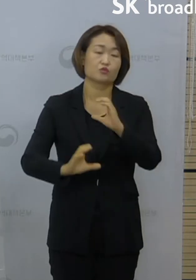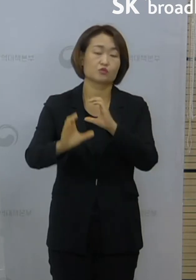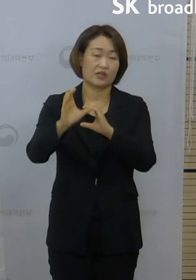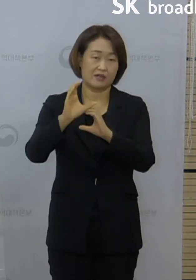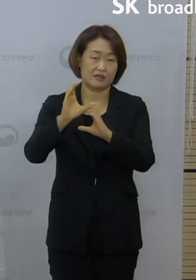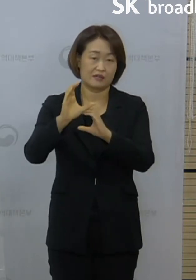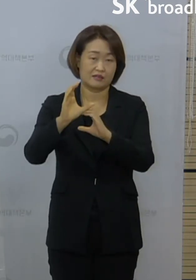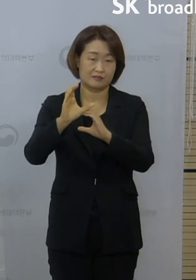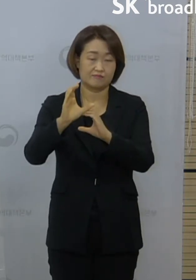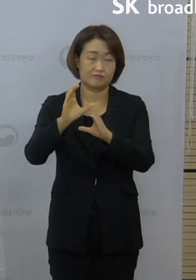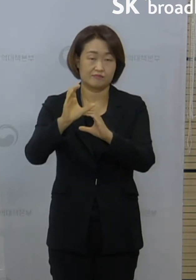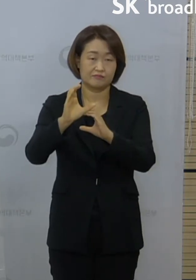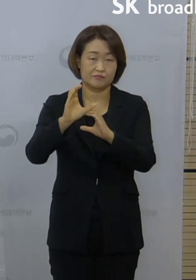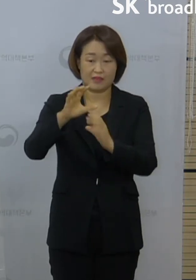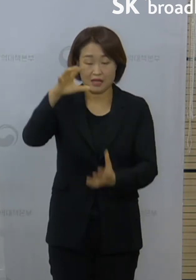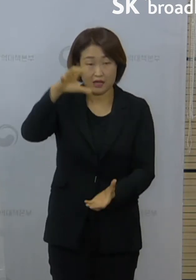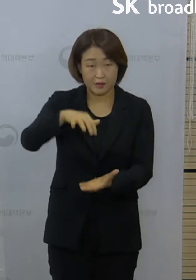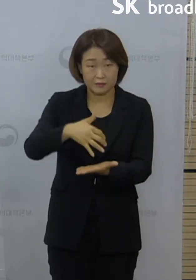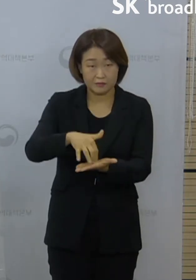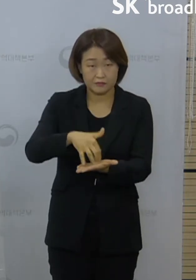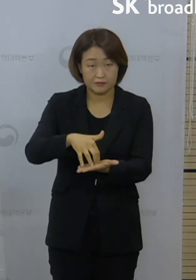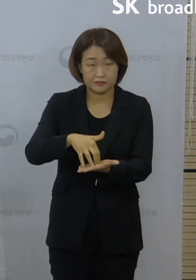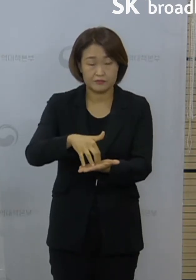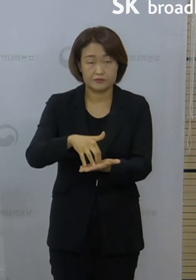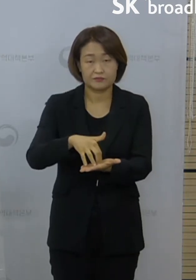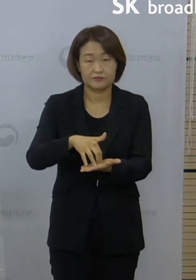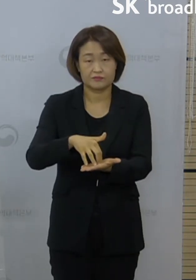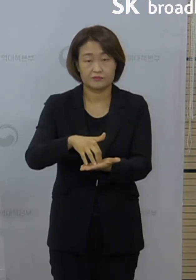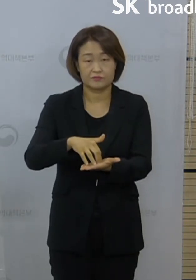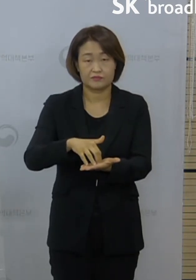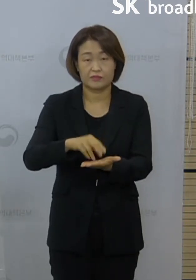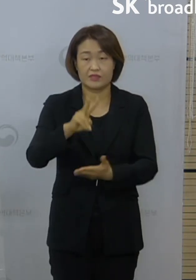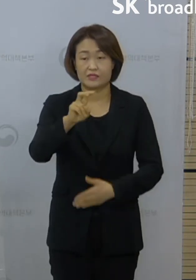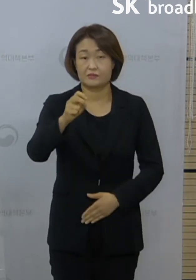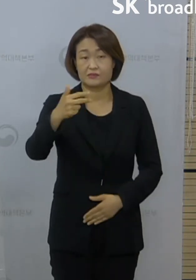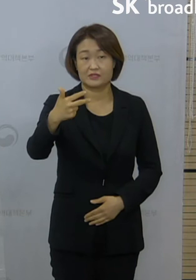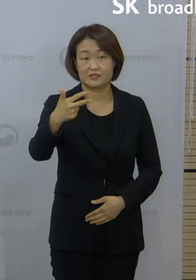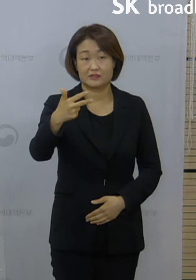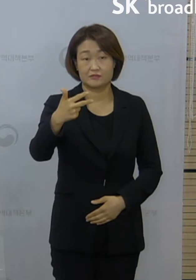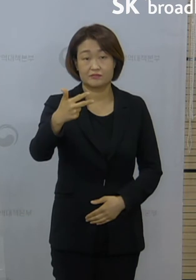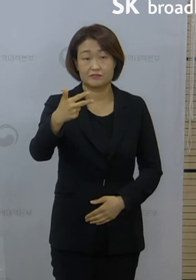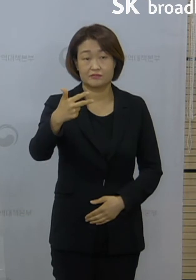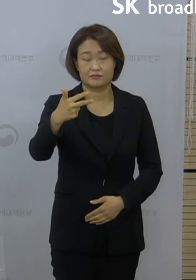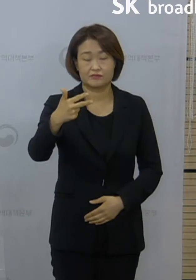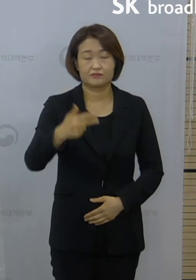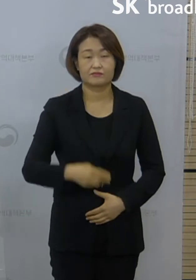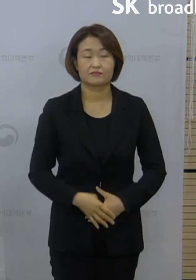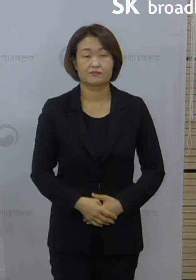되었습니다 그래서 총 누적 환자수는 27명 입니다